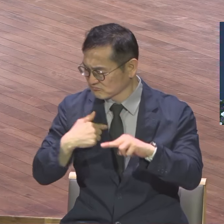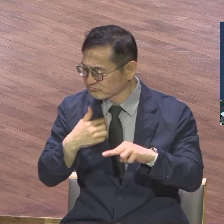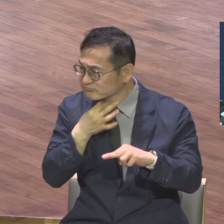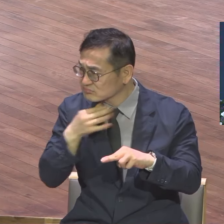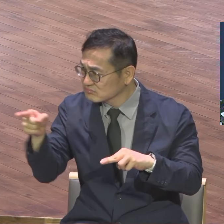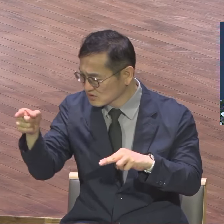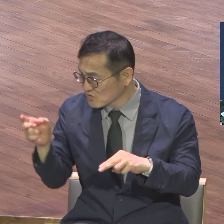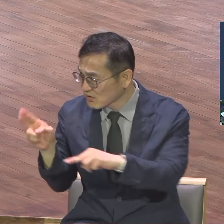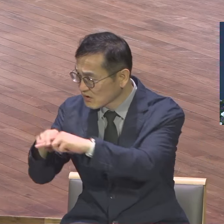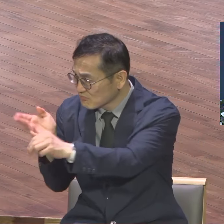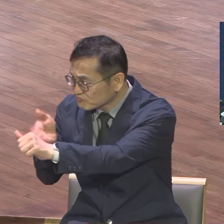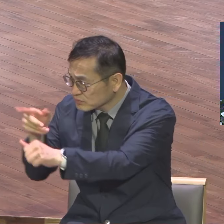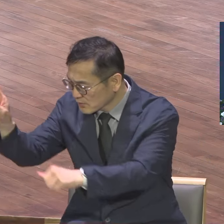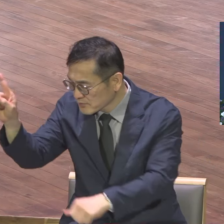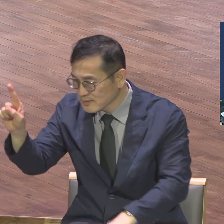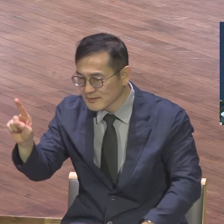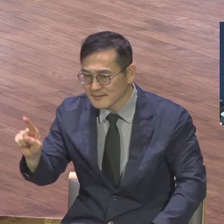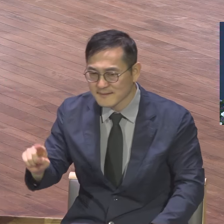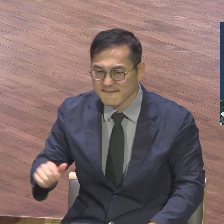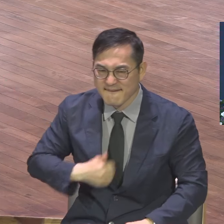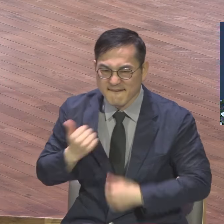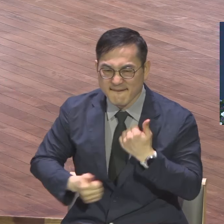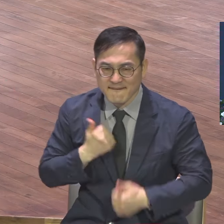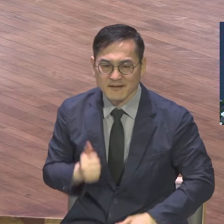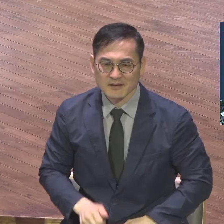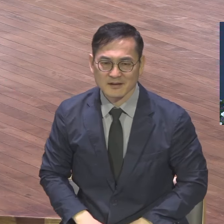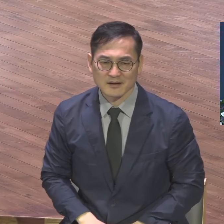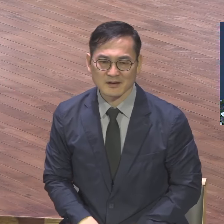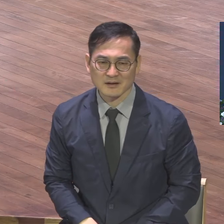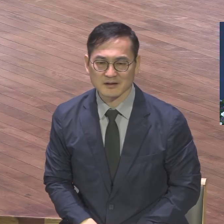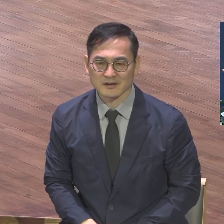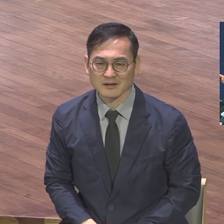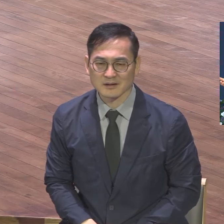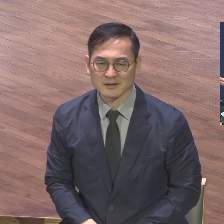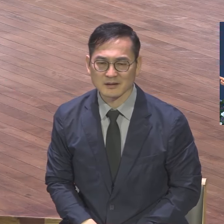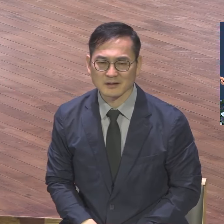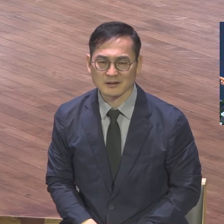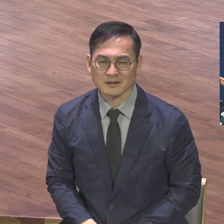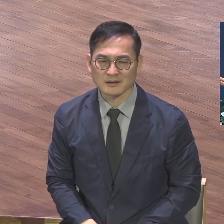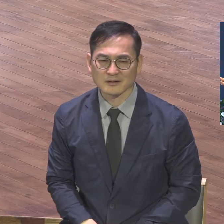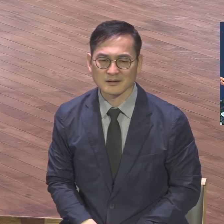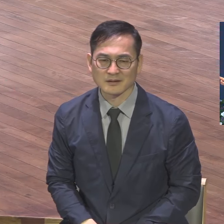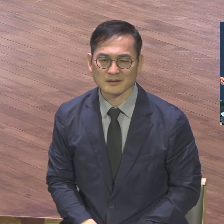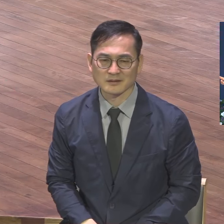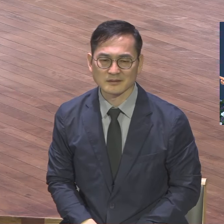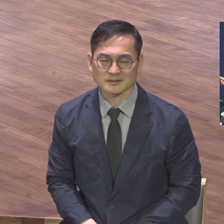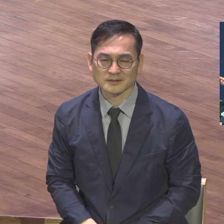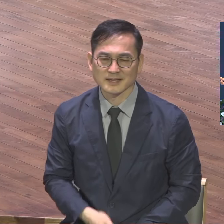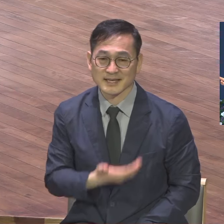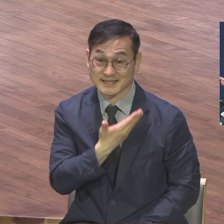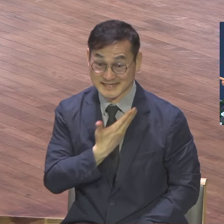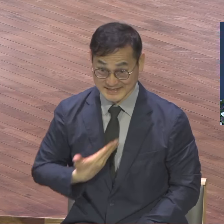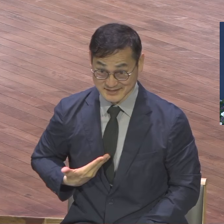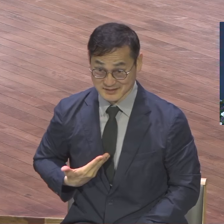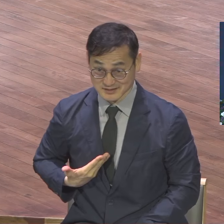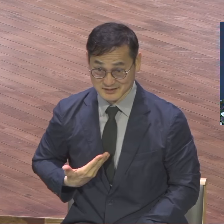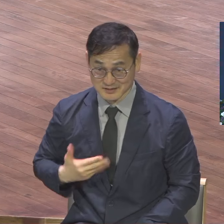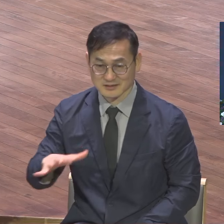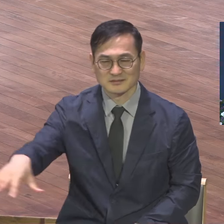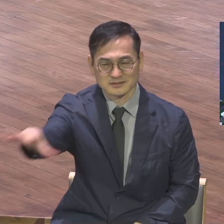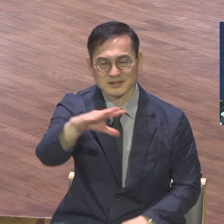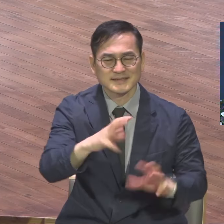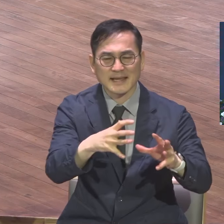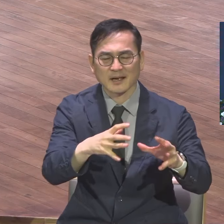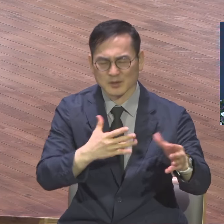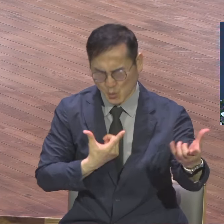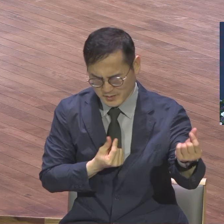지금 제자들의 관심은요, 세상 사람들의 관심과 똑같아요. 나 중심, 물질